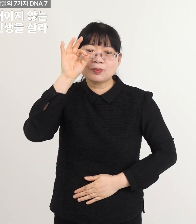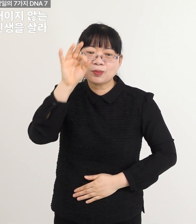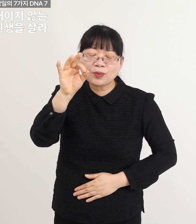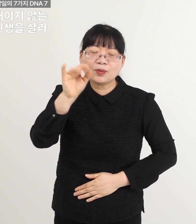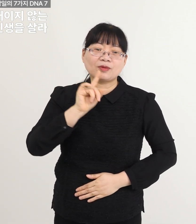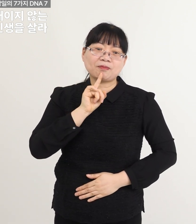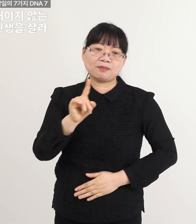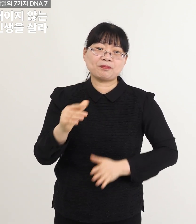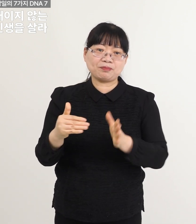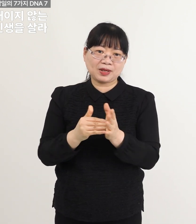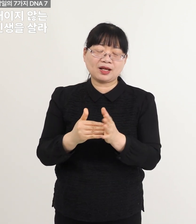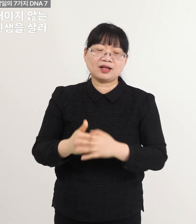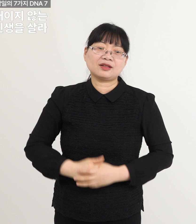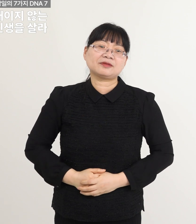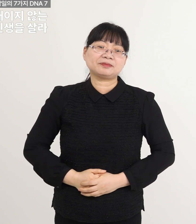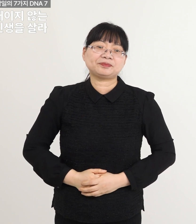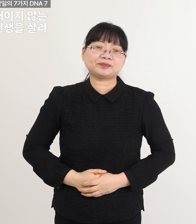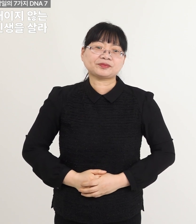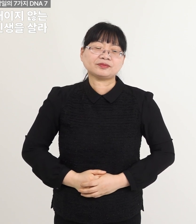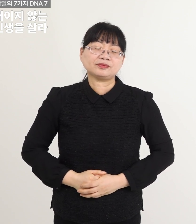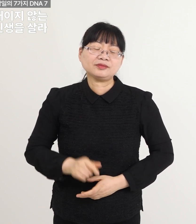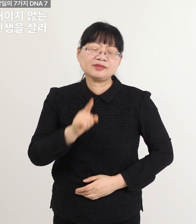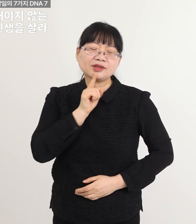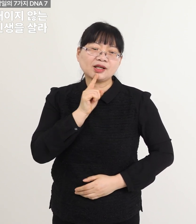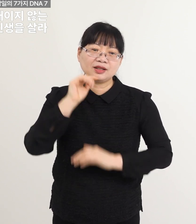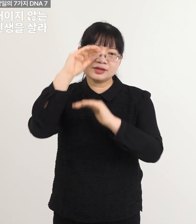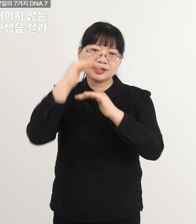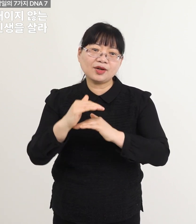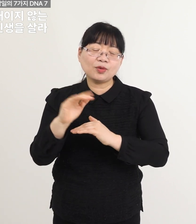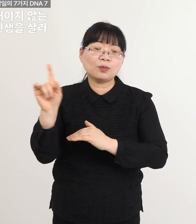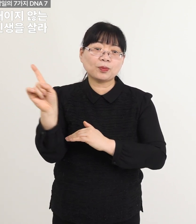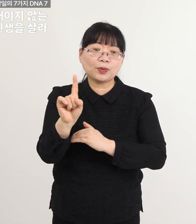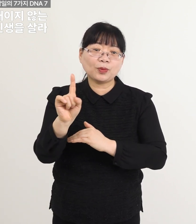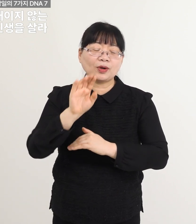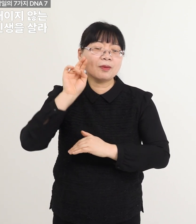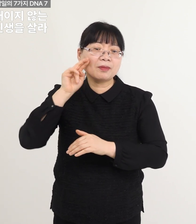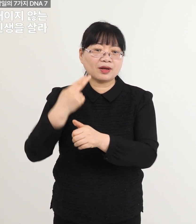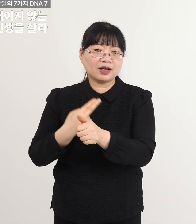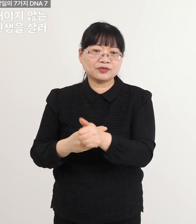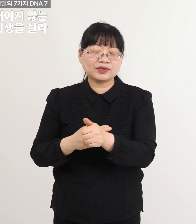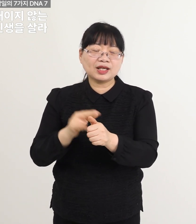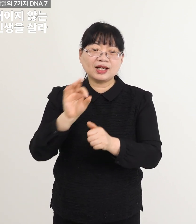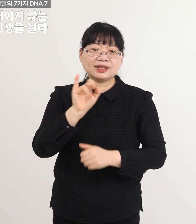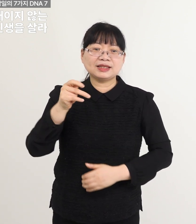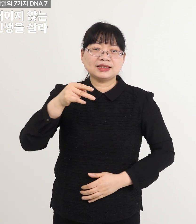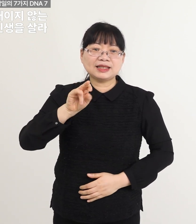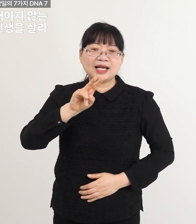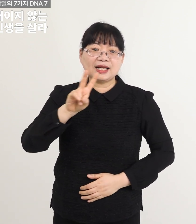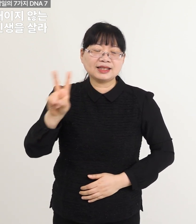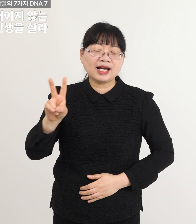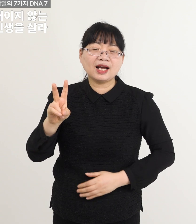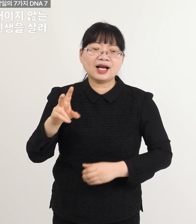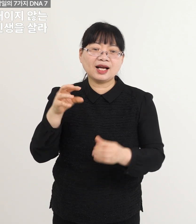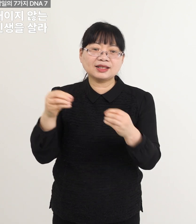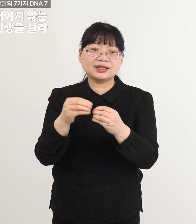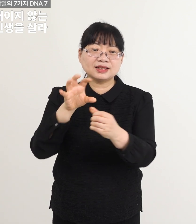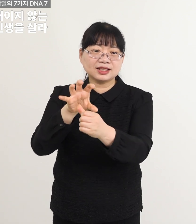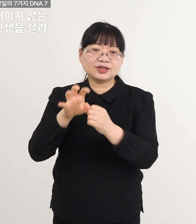들으리라 하더라. 자, 무슨 얘기냐면 바울이 이사야의 글을